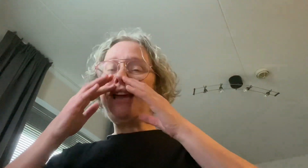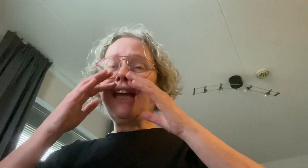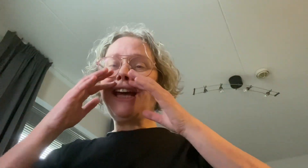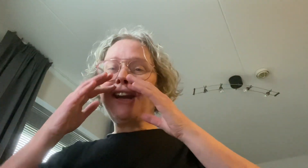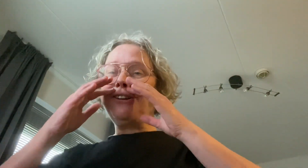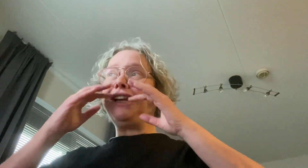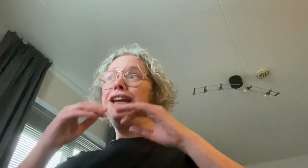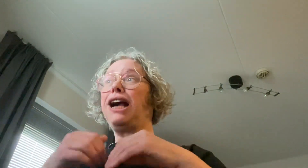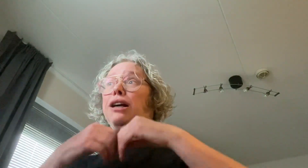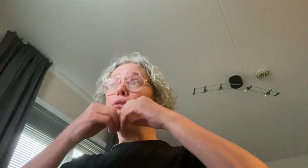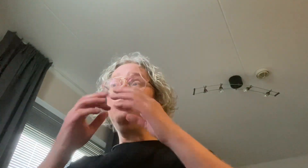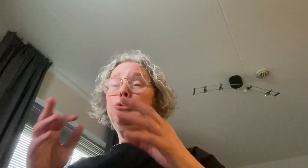Veronica,